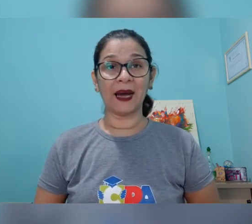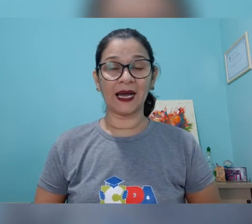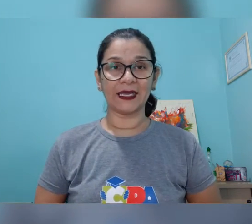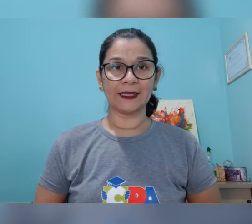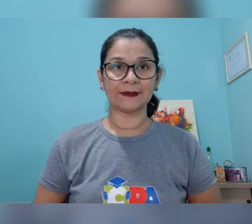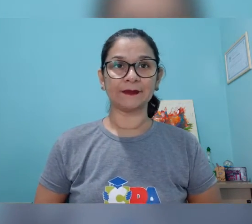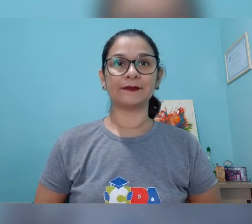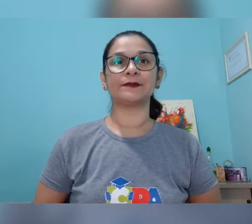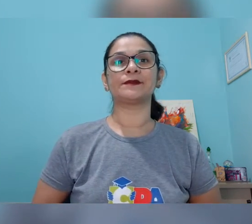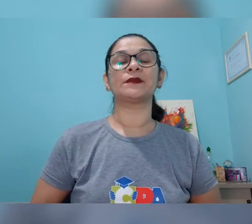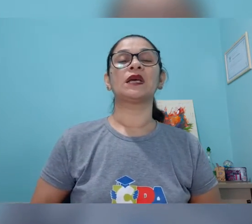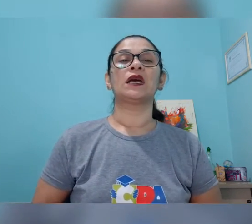Pai,